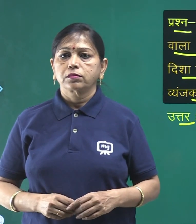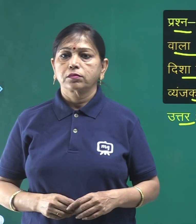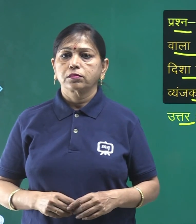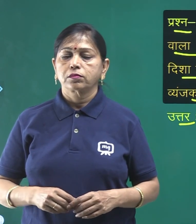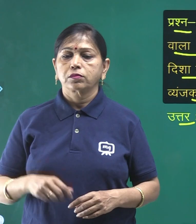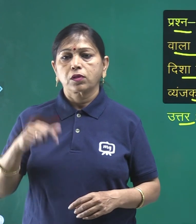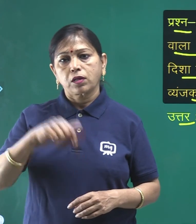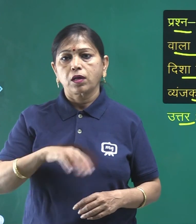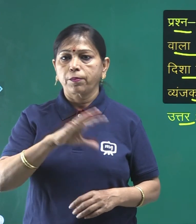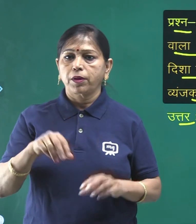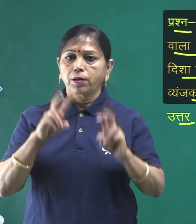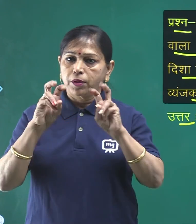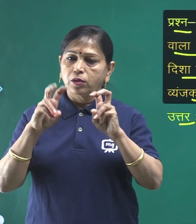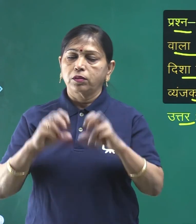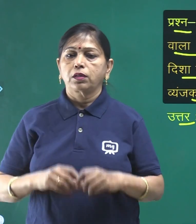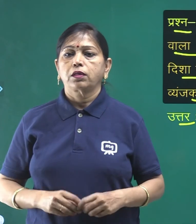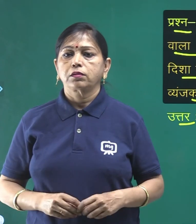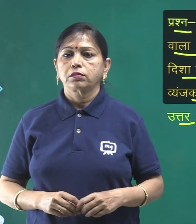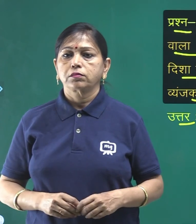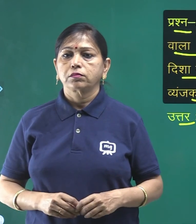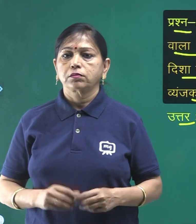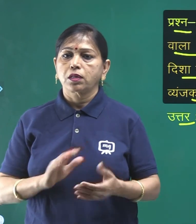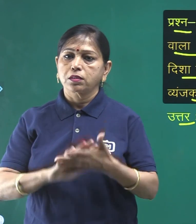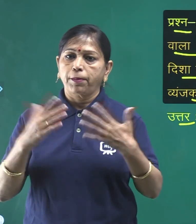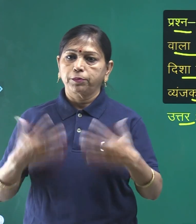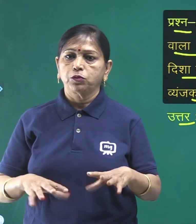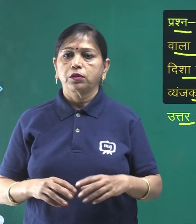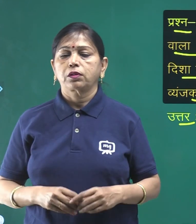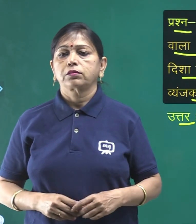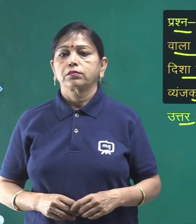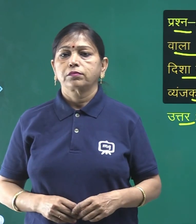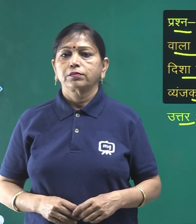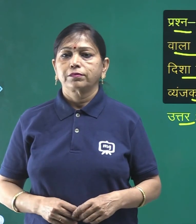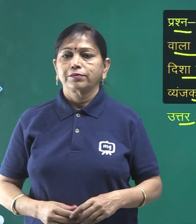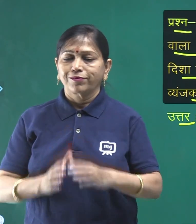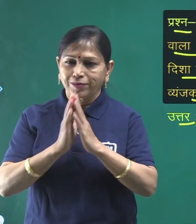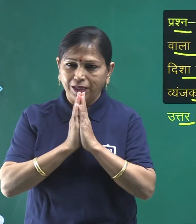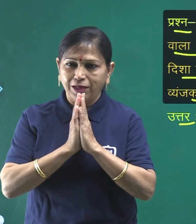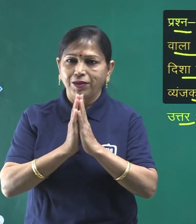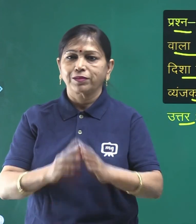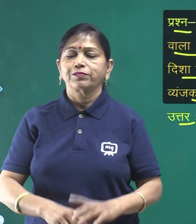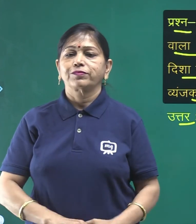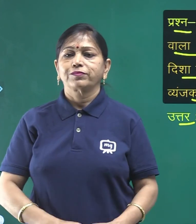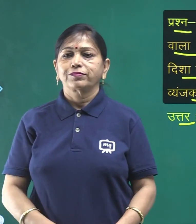यहाँ पर हमारा अध्याय समाप्त होता है। धन्यवाद।